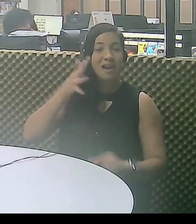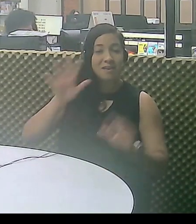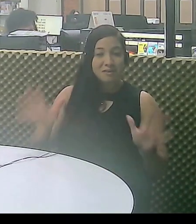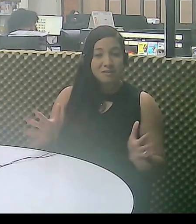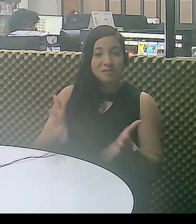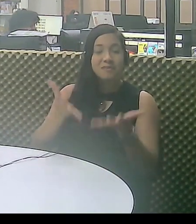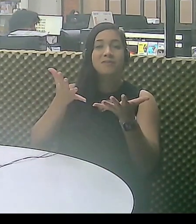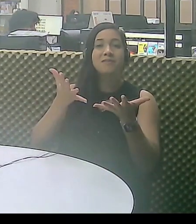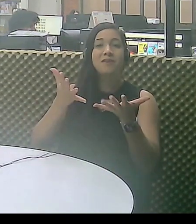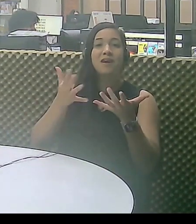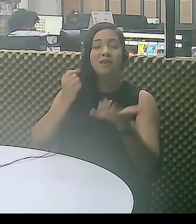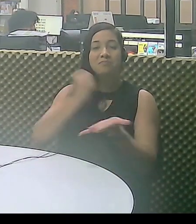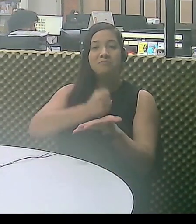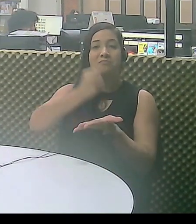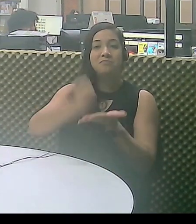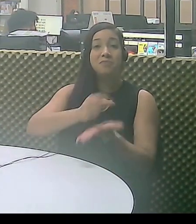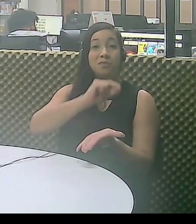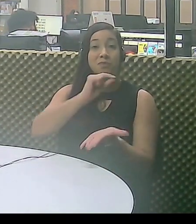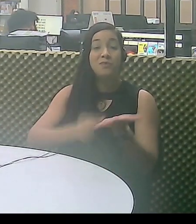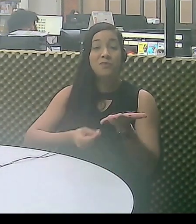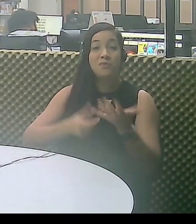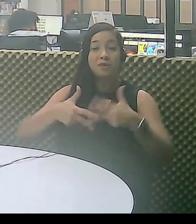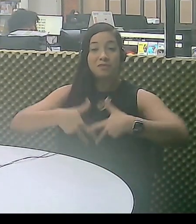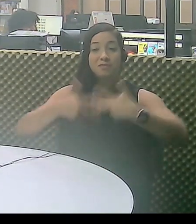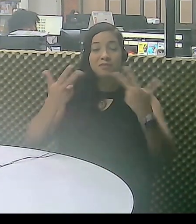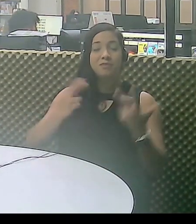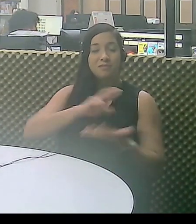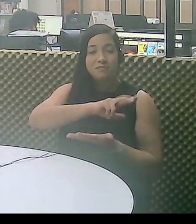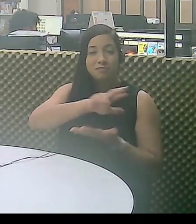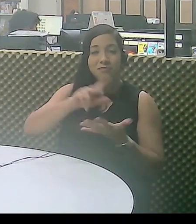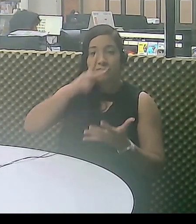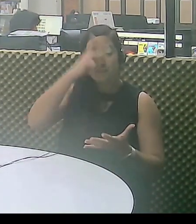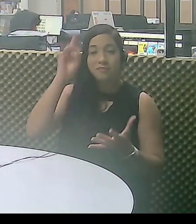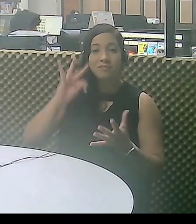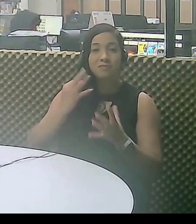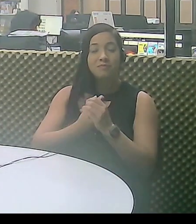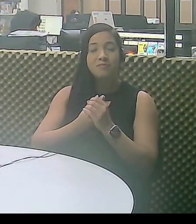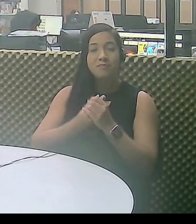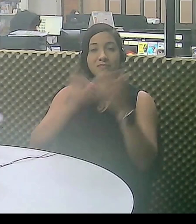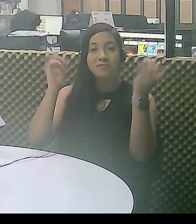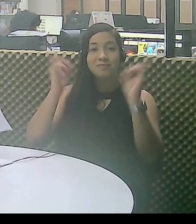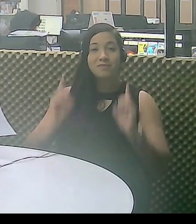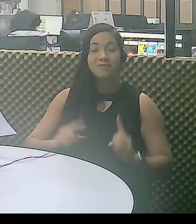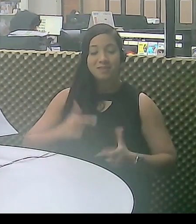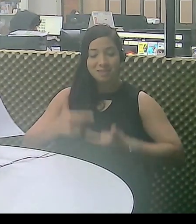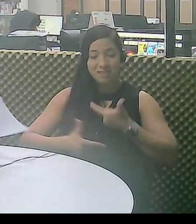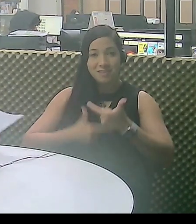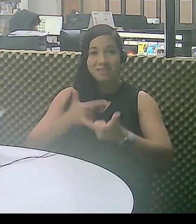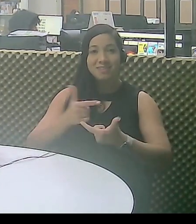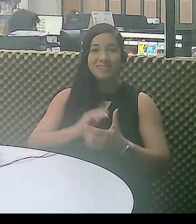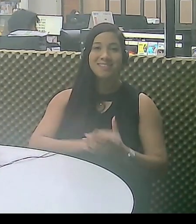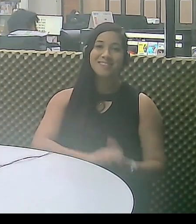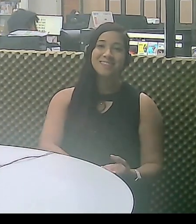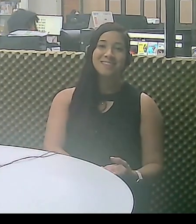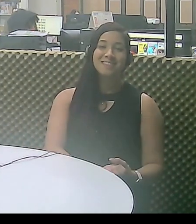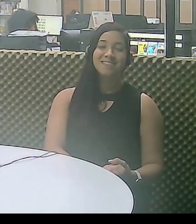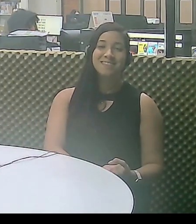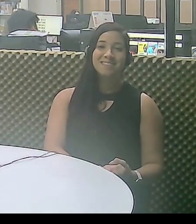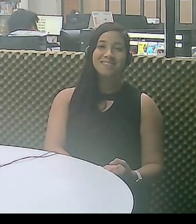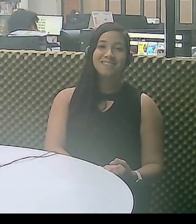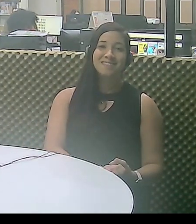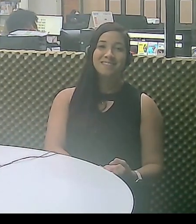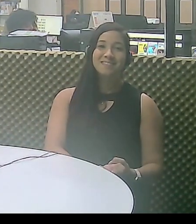da Empregabilidade e a Diversidade e Inclusão das Pessoas com Deficiência no Mundo do Trabalho.